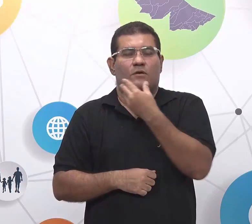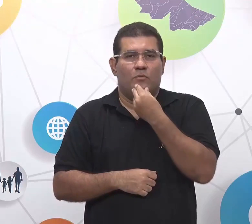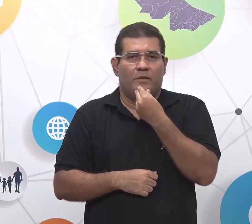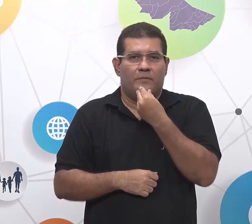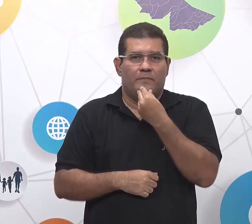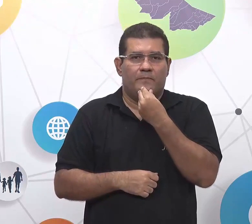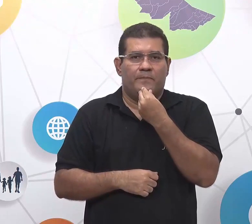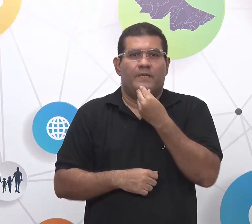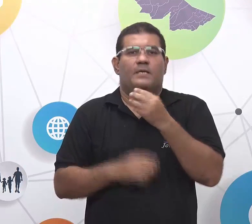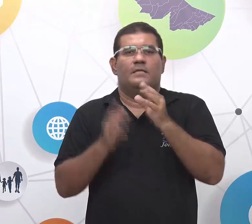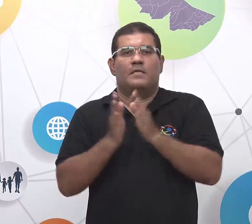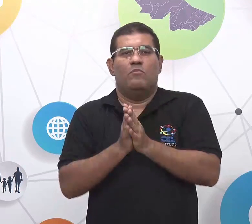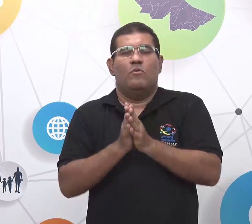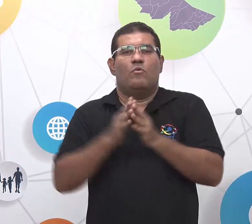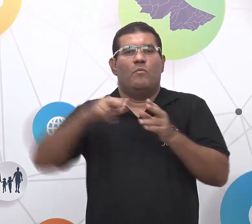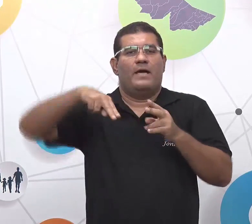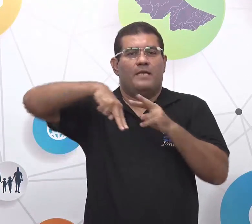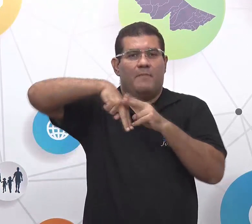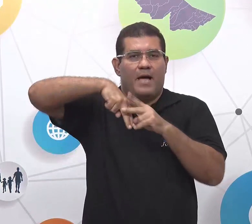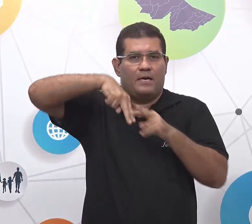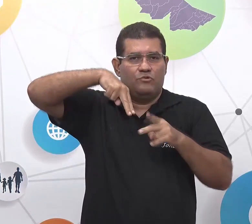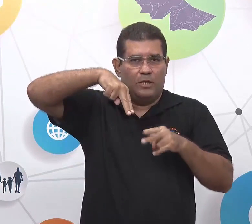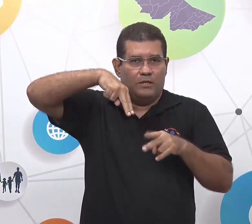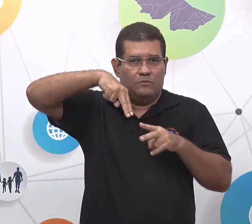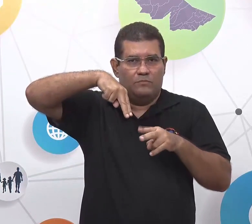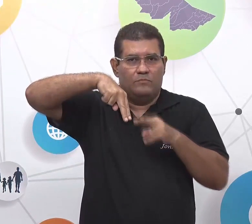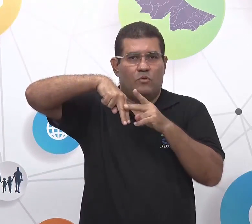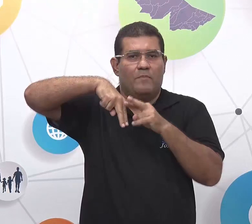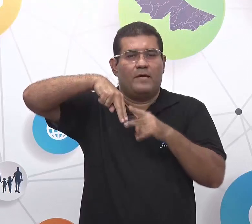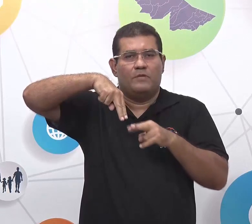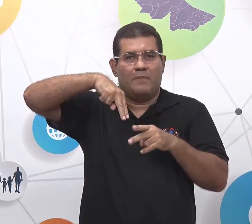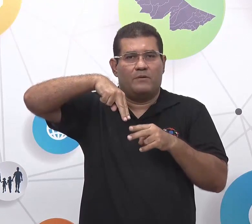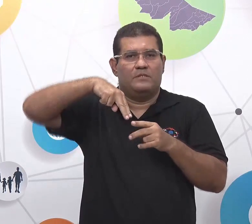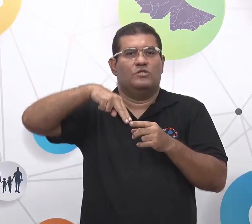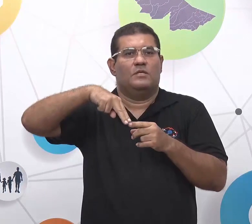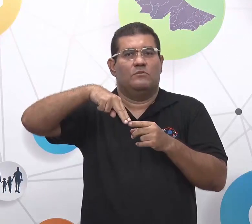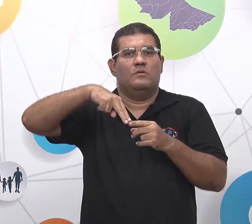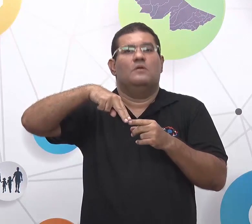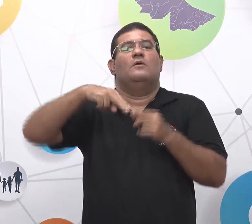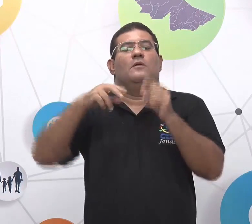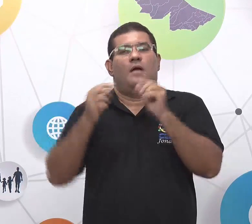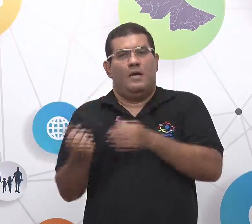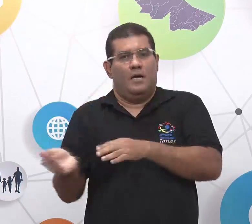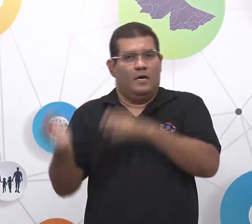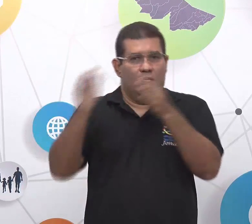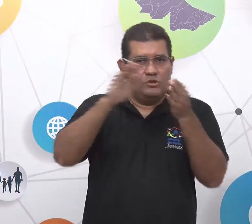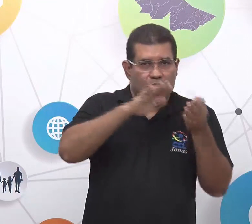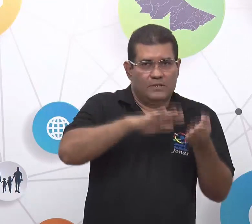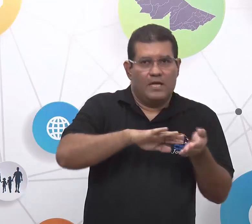o homem então como é que demarca o gênero como é que o de marca esse gênero antes do